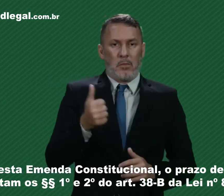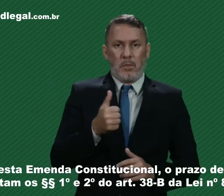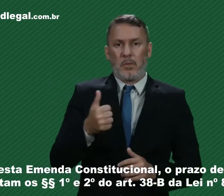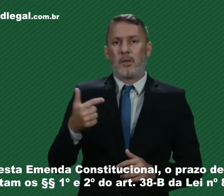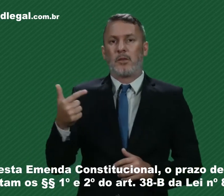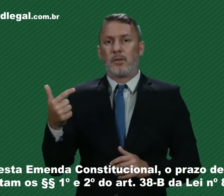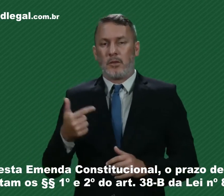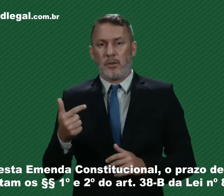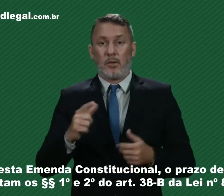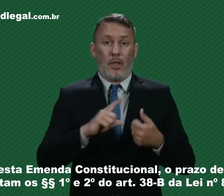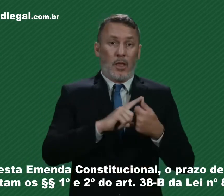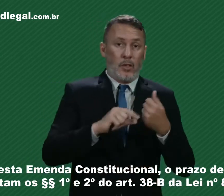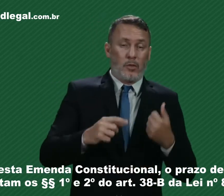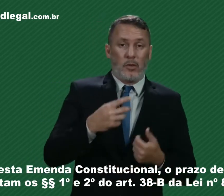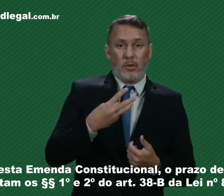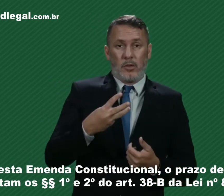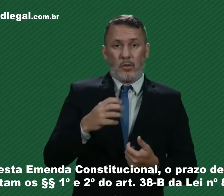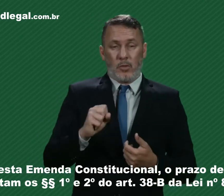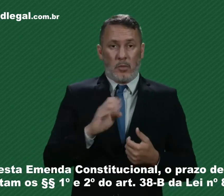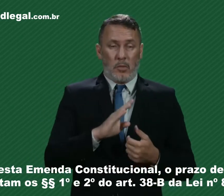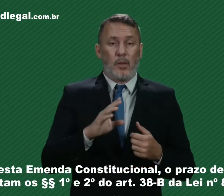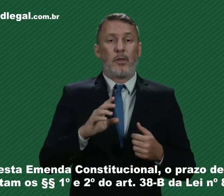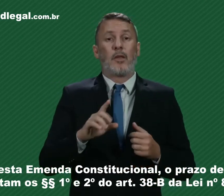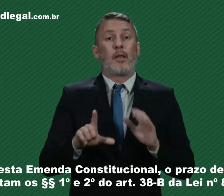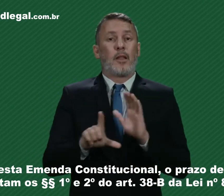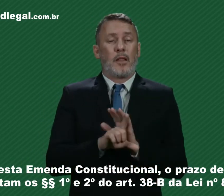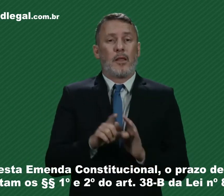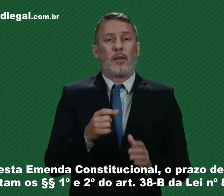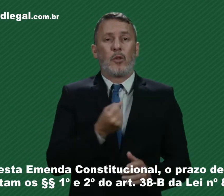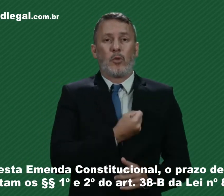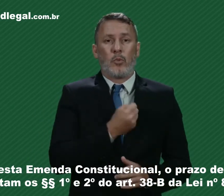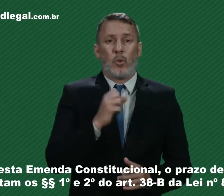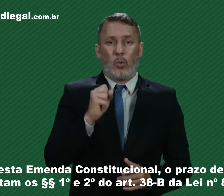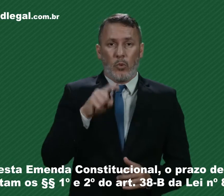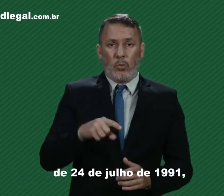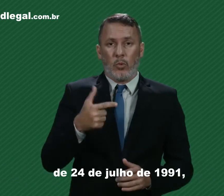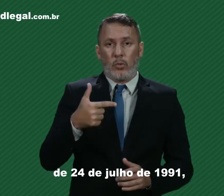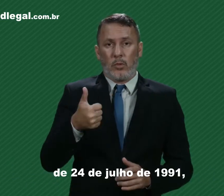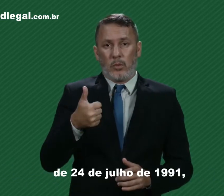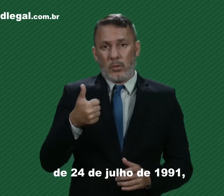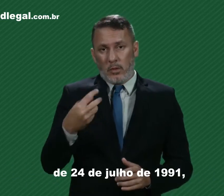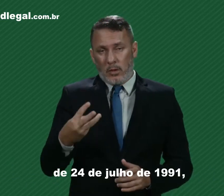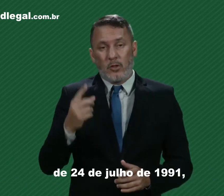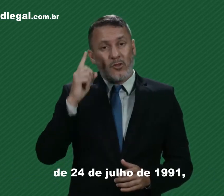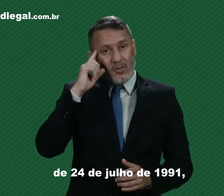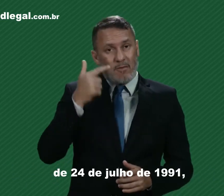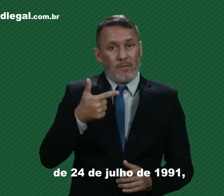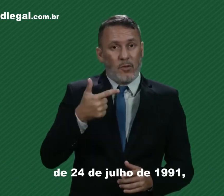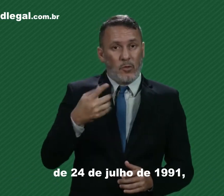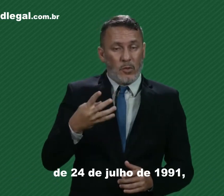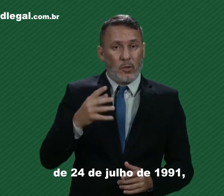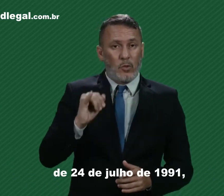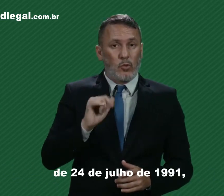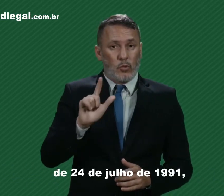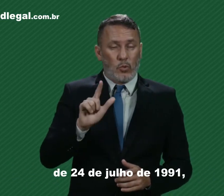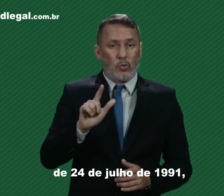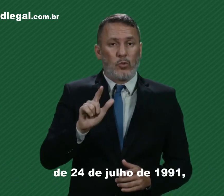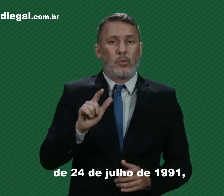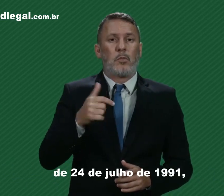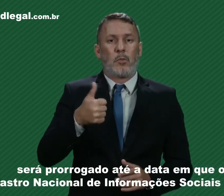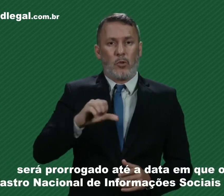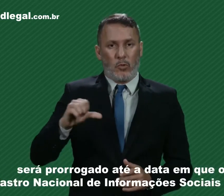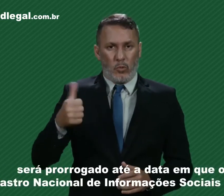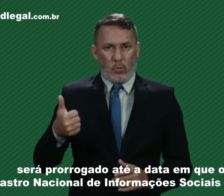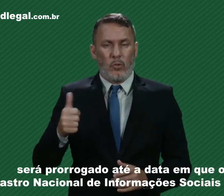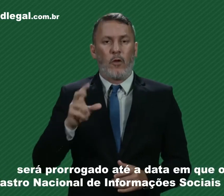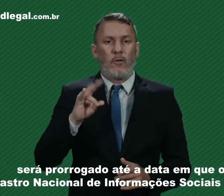1º e 2º do artigo 38b da Lei nº 8.213, de 24 de julho de